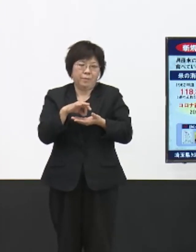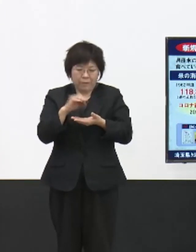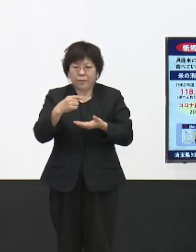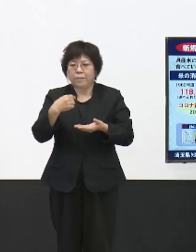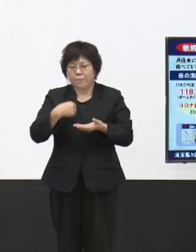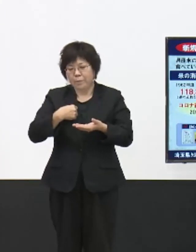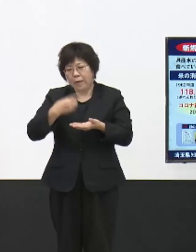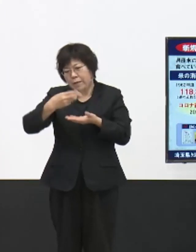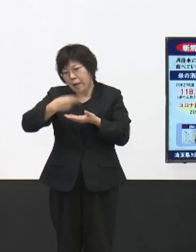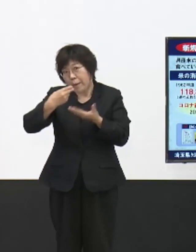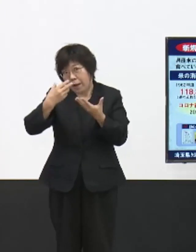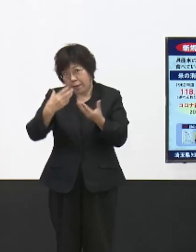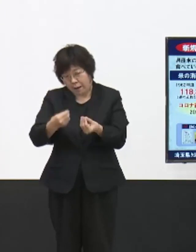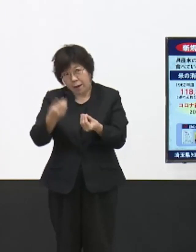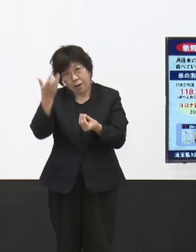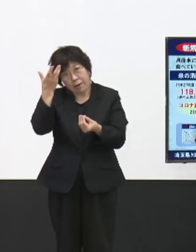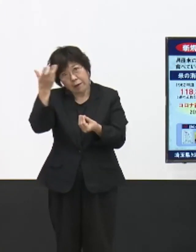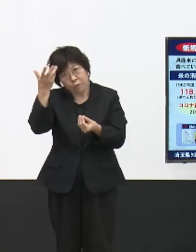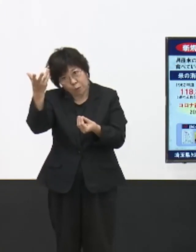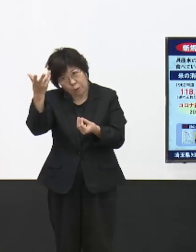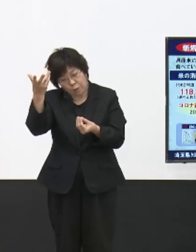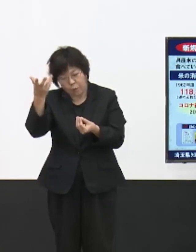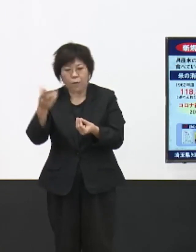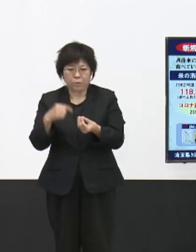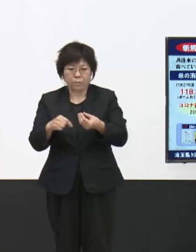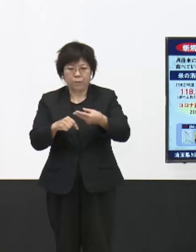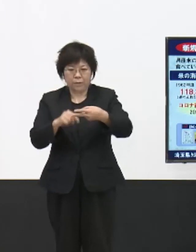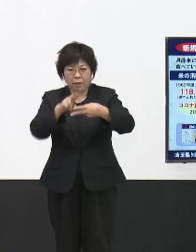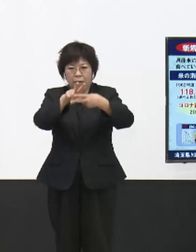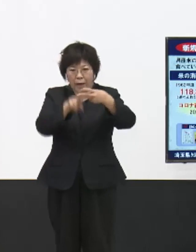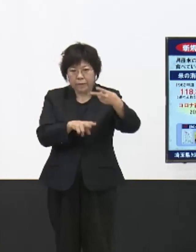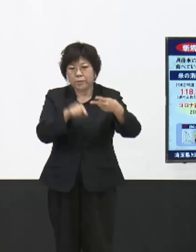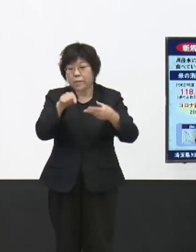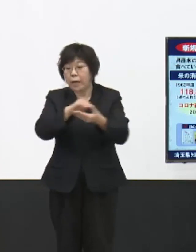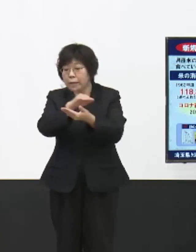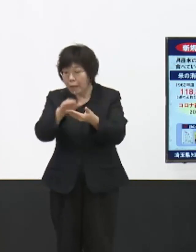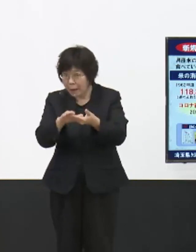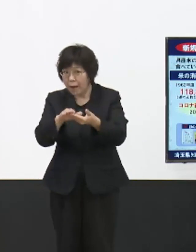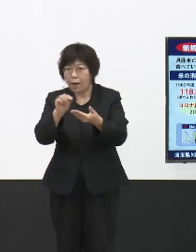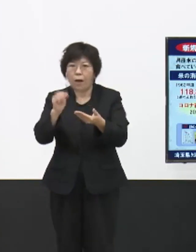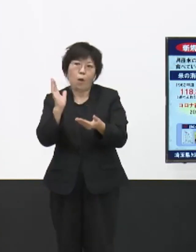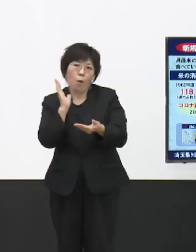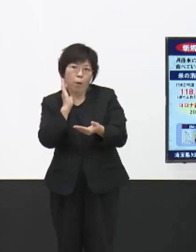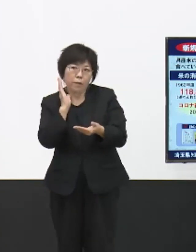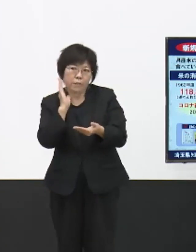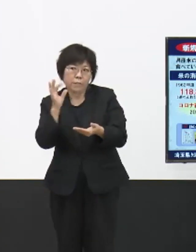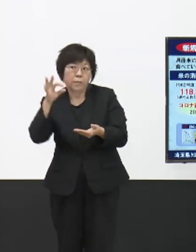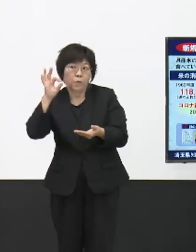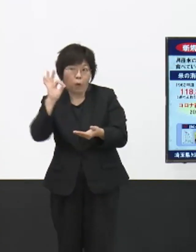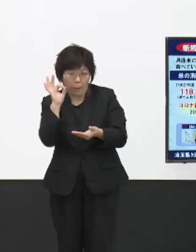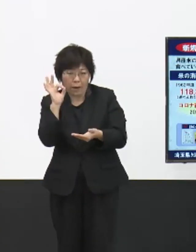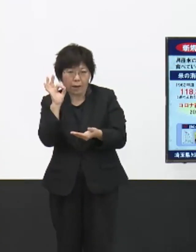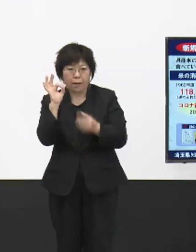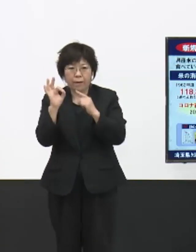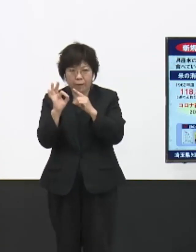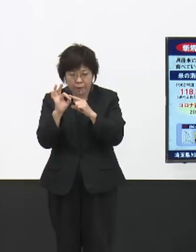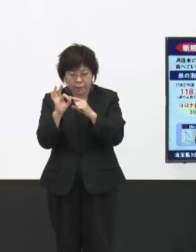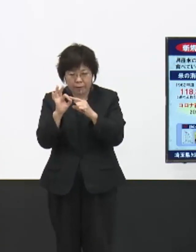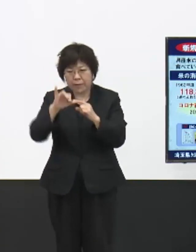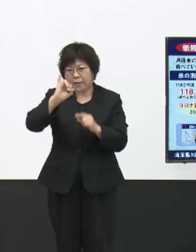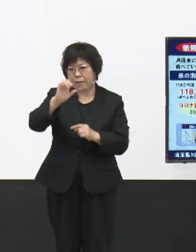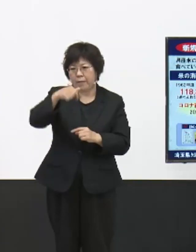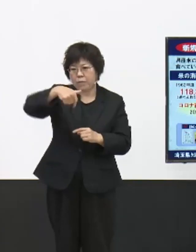た感想を指定のハッシュタグ埼玉のおいしいお米をつけて、インスタグラ